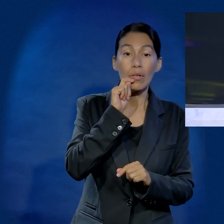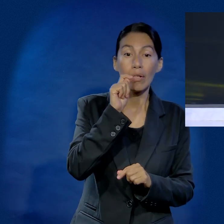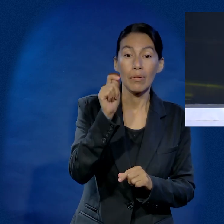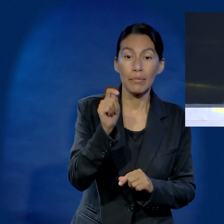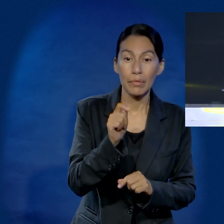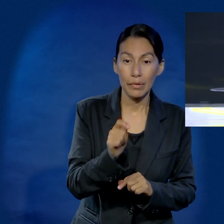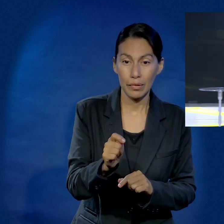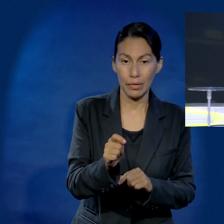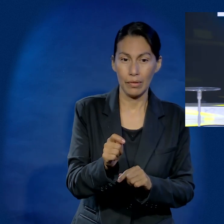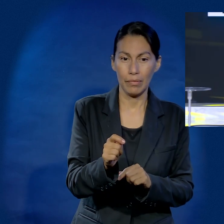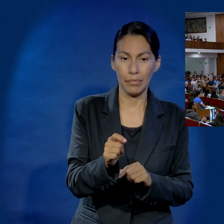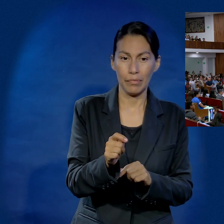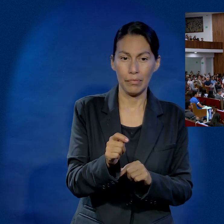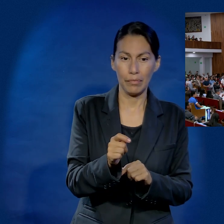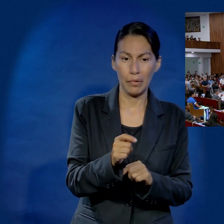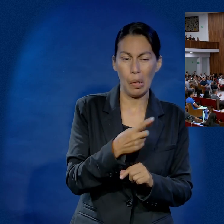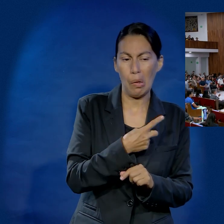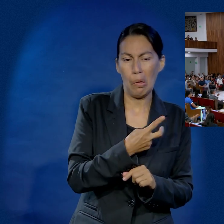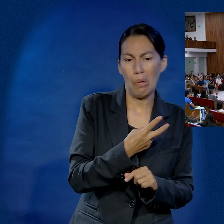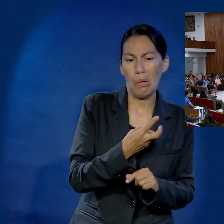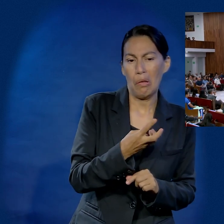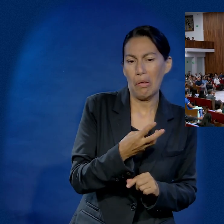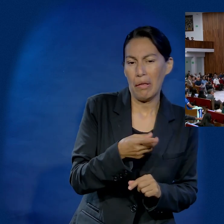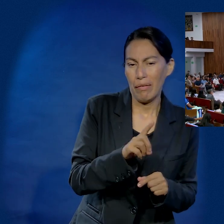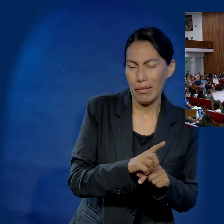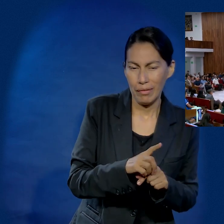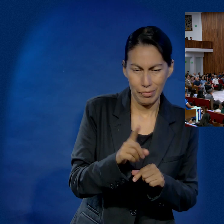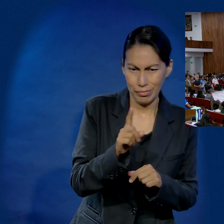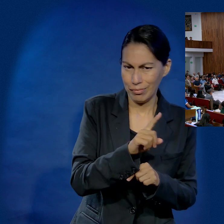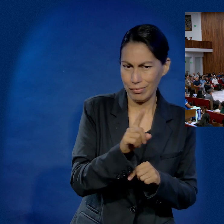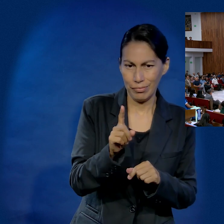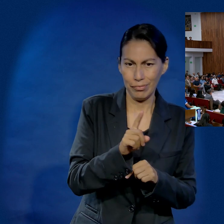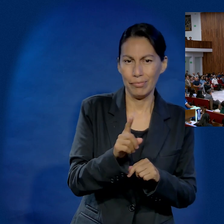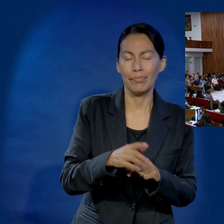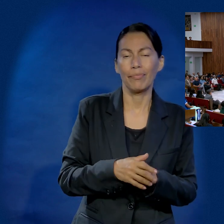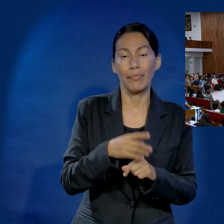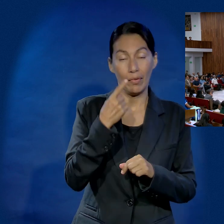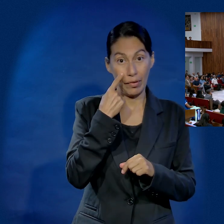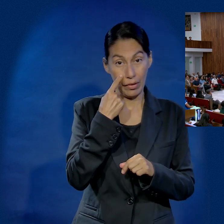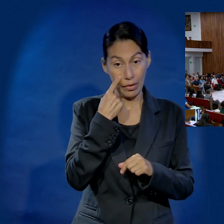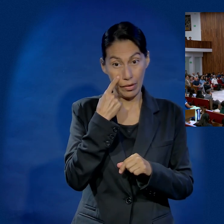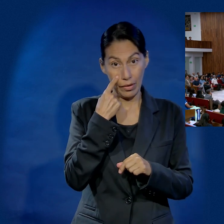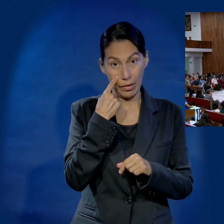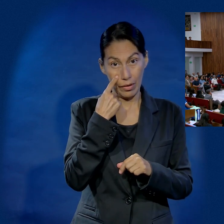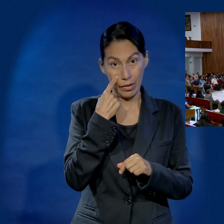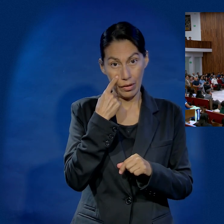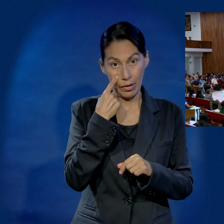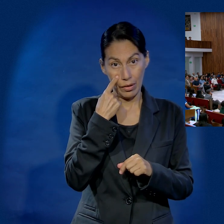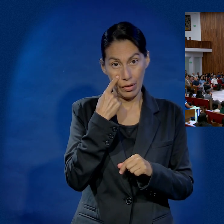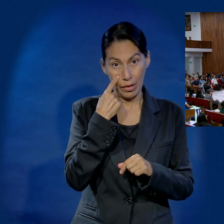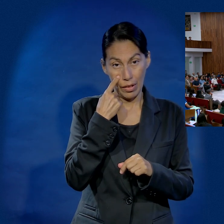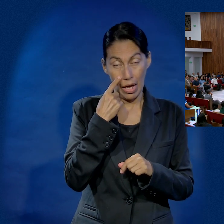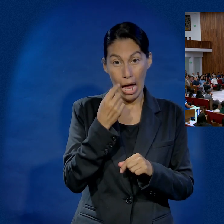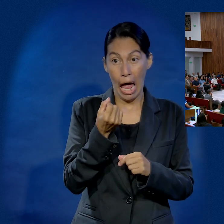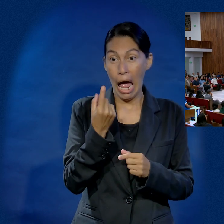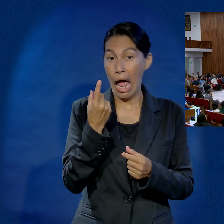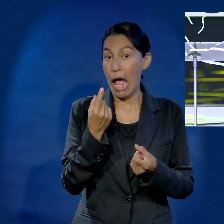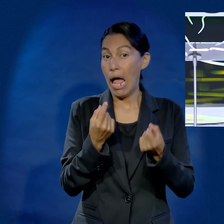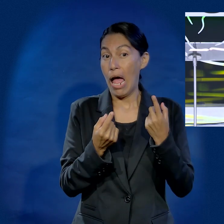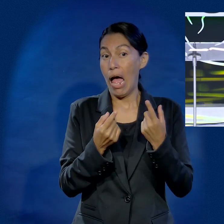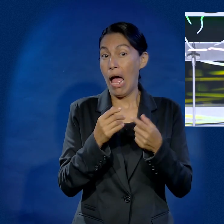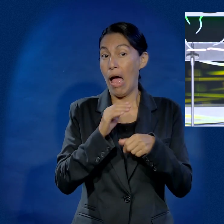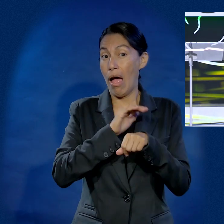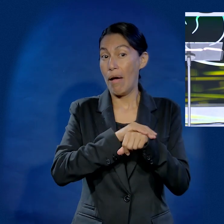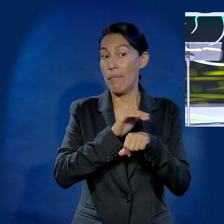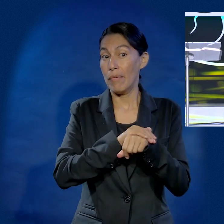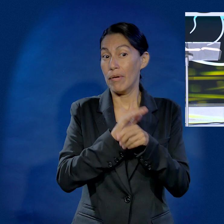amistad más cercana, no a los primeros días. ¿Estás conmigo? De paso, como Raite en este mismo, no mandes recados